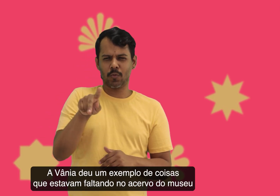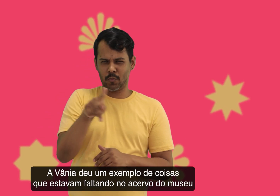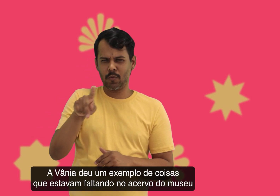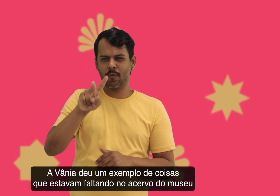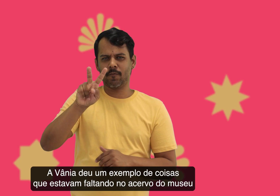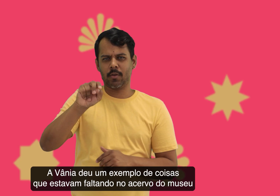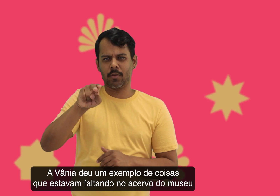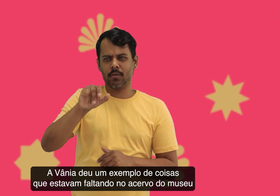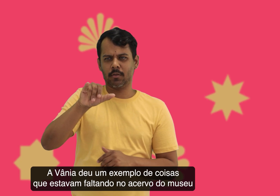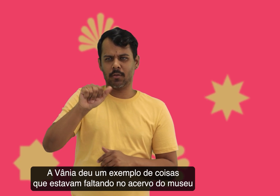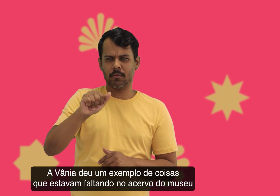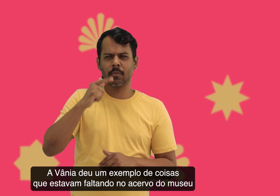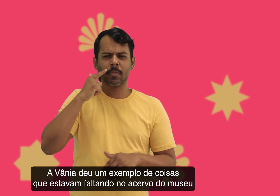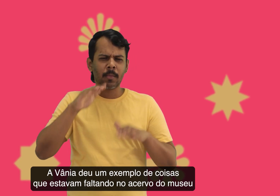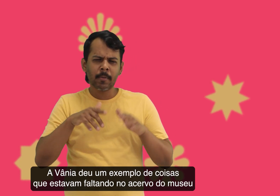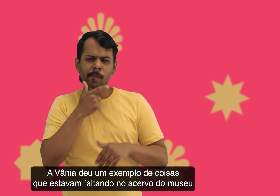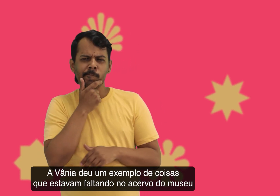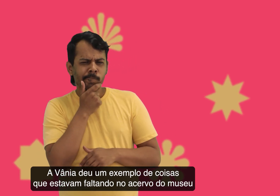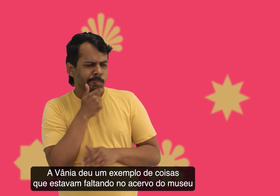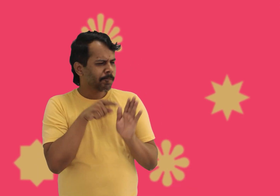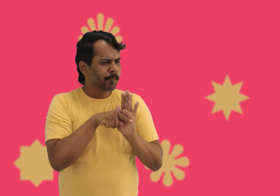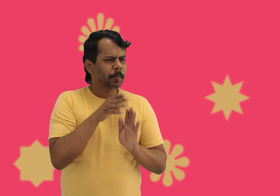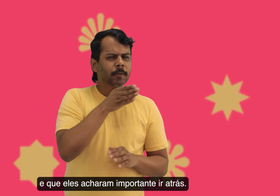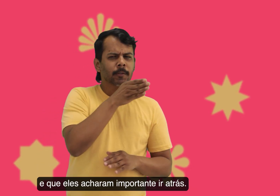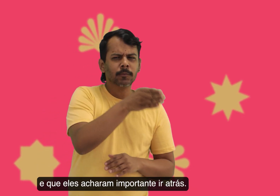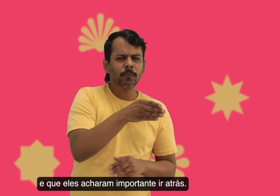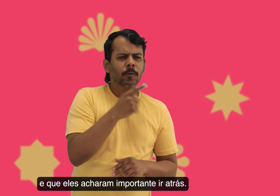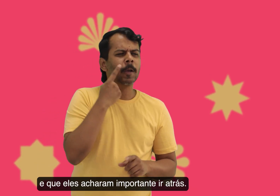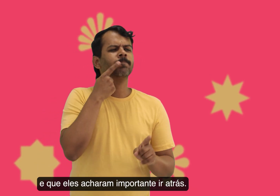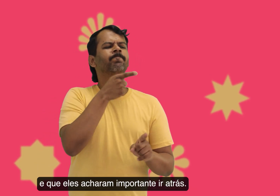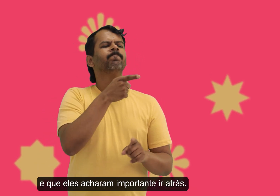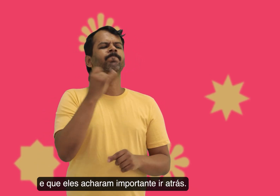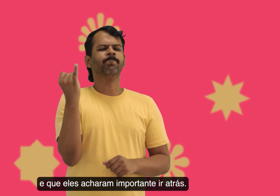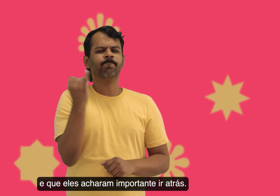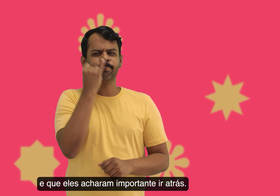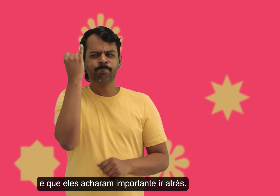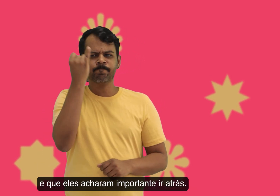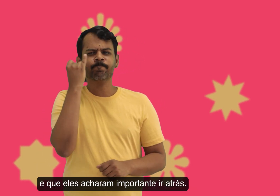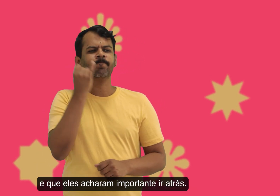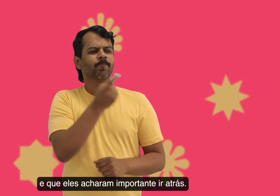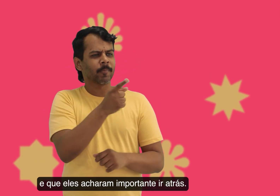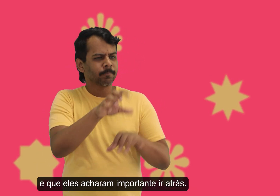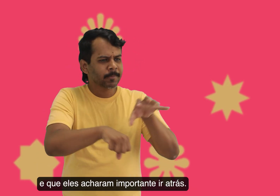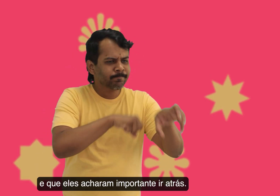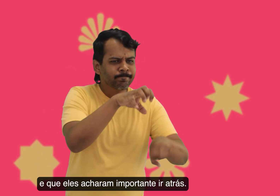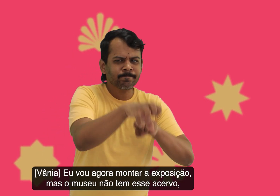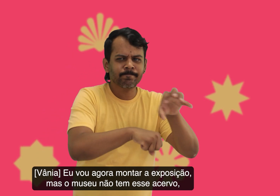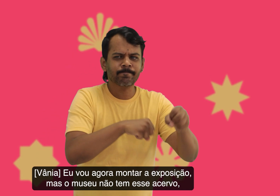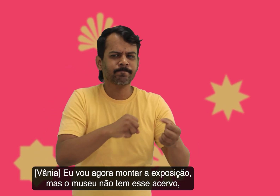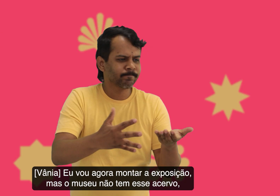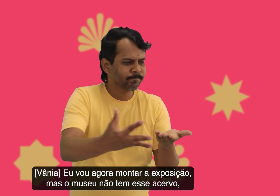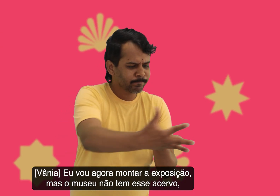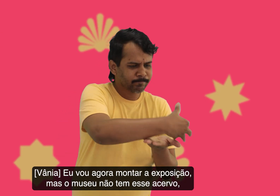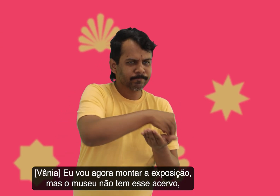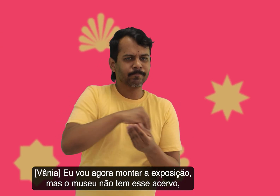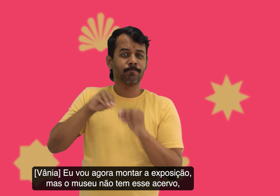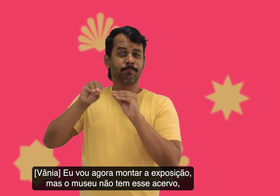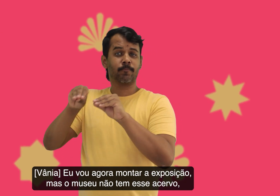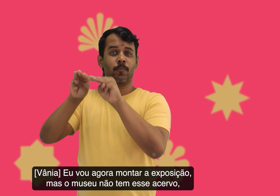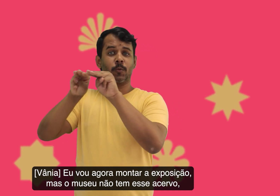de coisas que estavam faltando no acervo do museu e que eles acharam importante ir atrás. Eu vou agora montar a exposição, mas